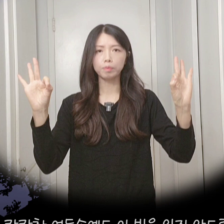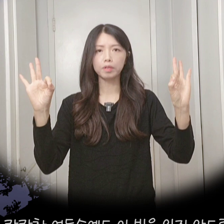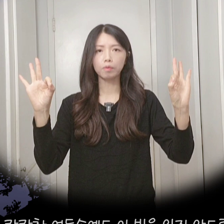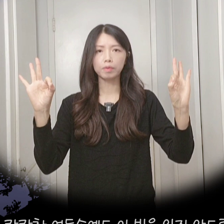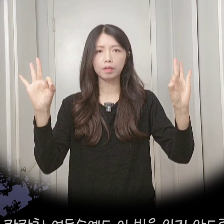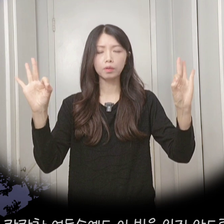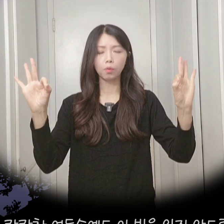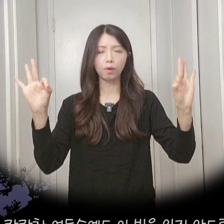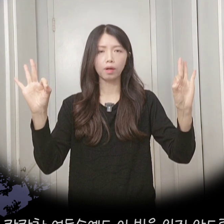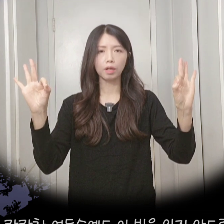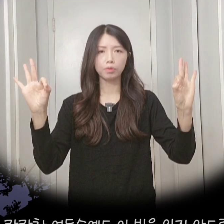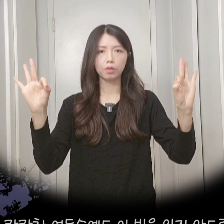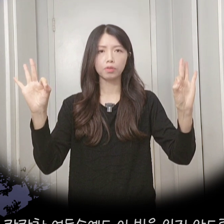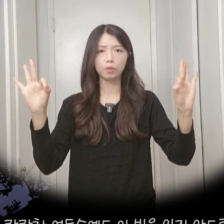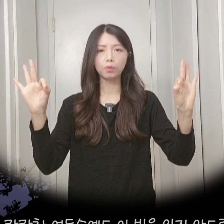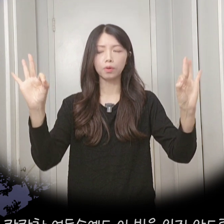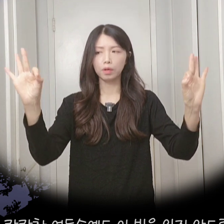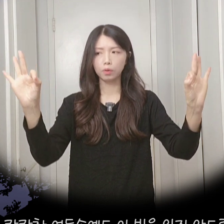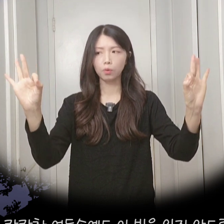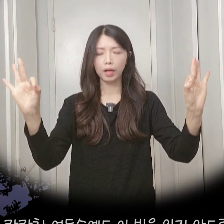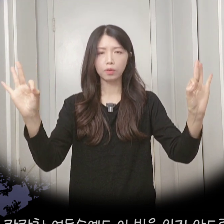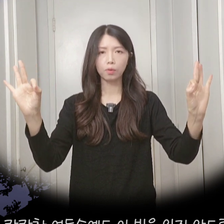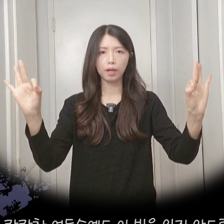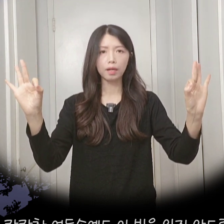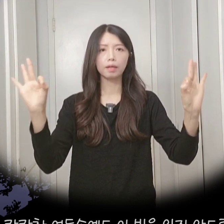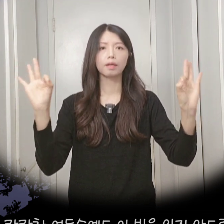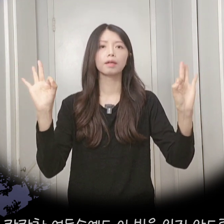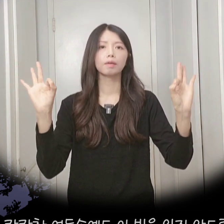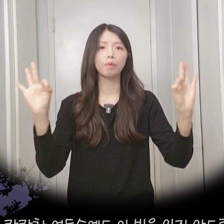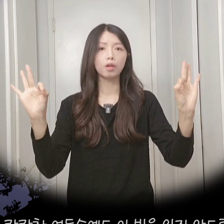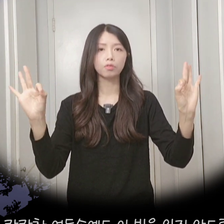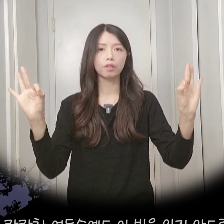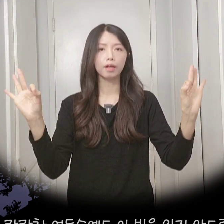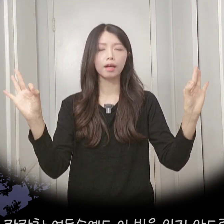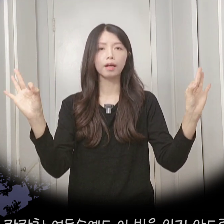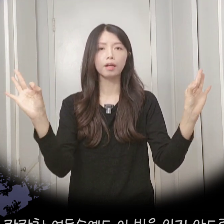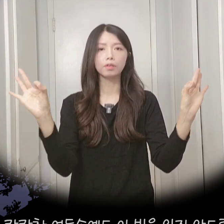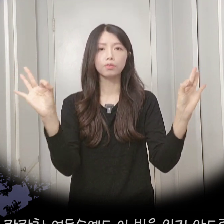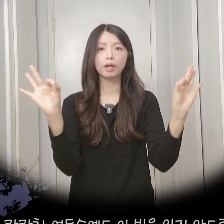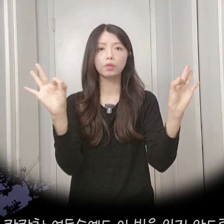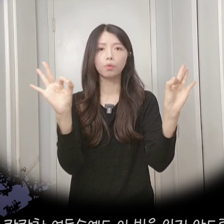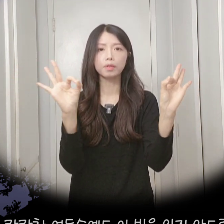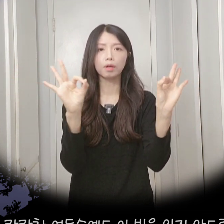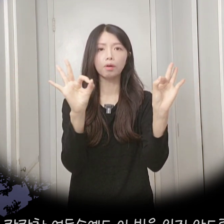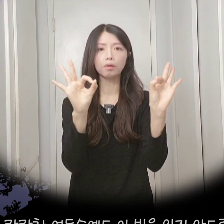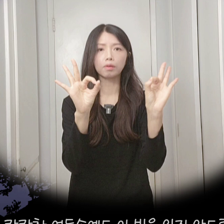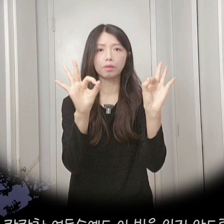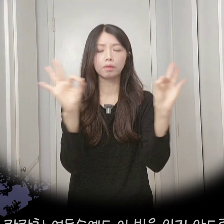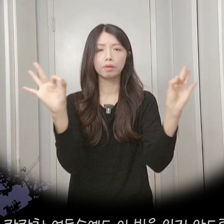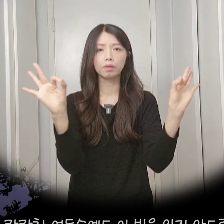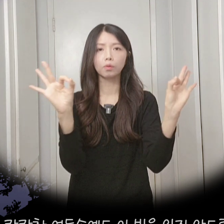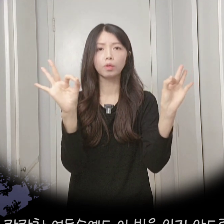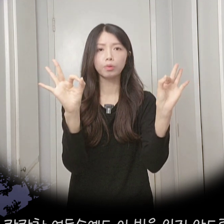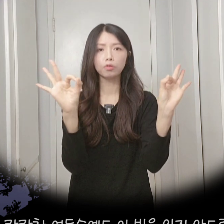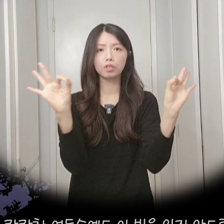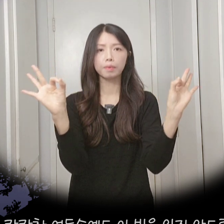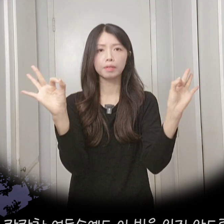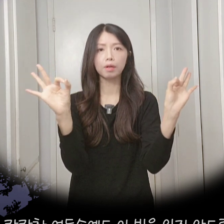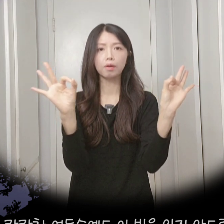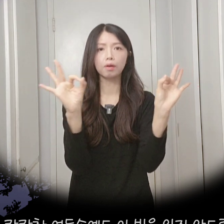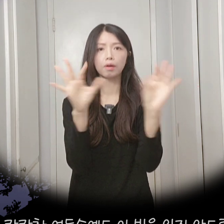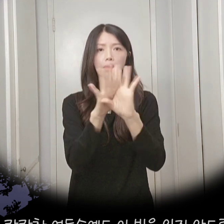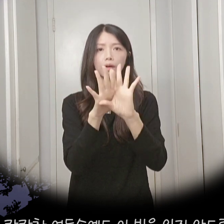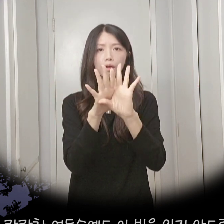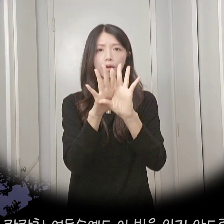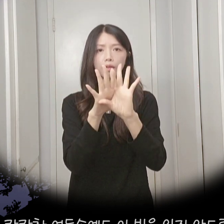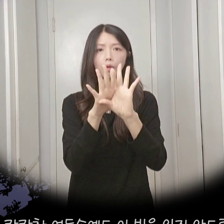양손 엄지검지를 동그랗게 붙여주시고 서로 양쪽에 벌려주셨다가 중간으로 오면서 손을